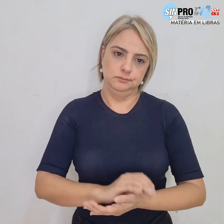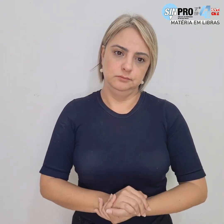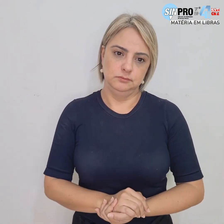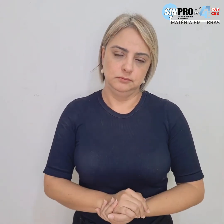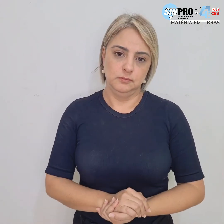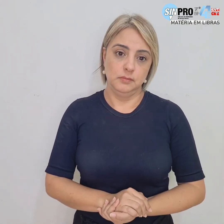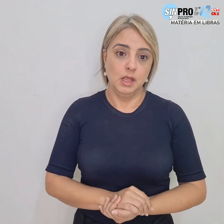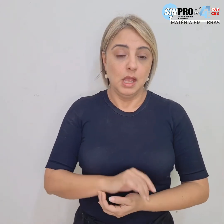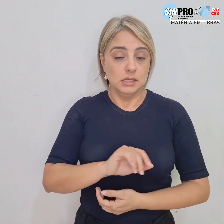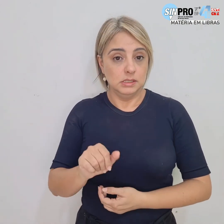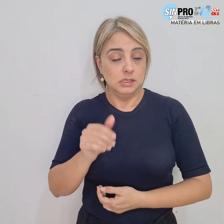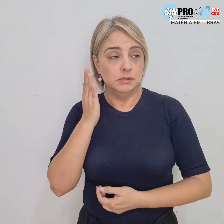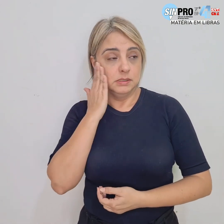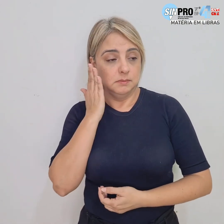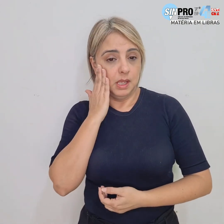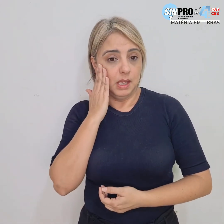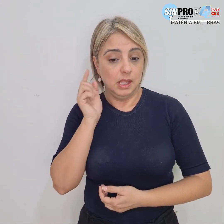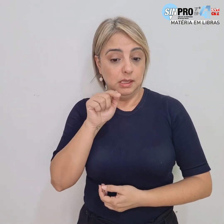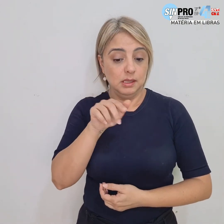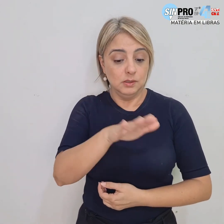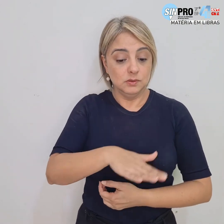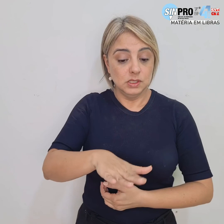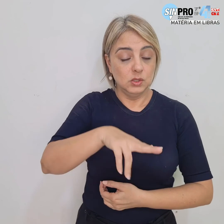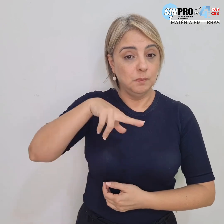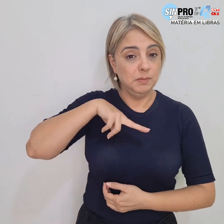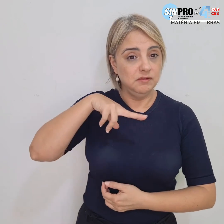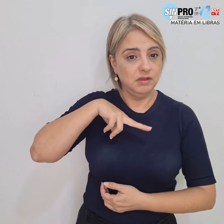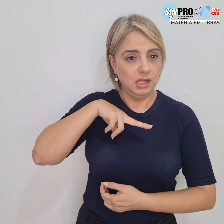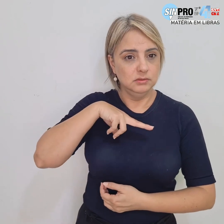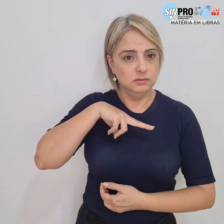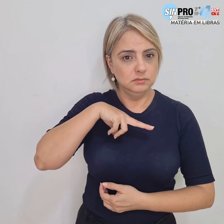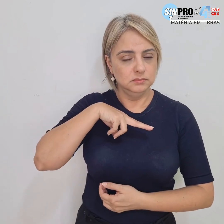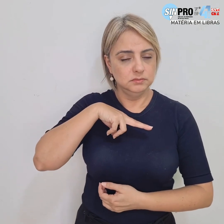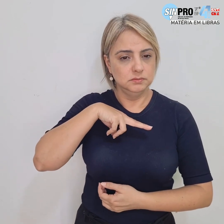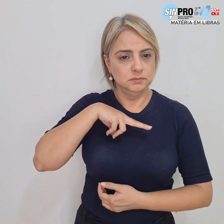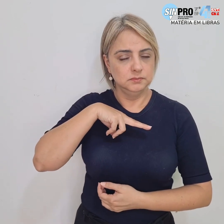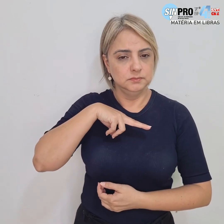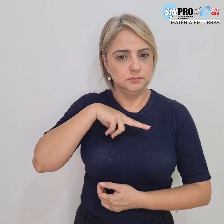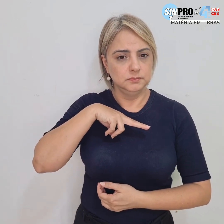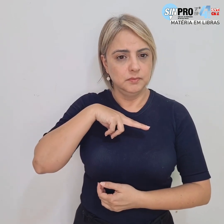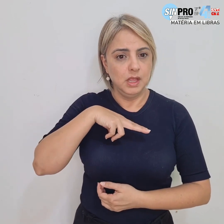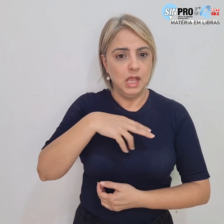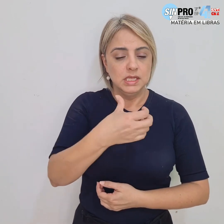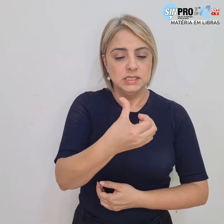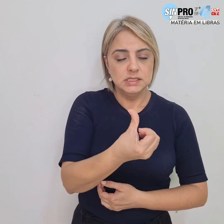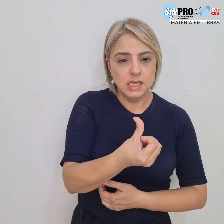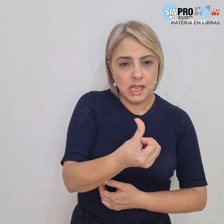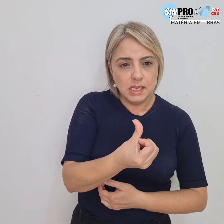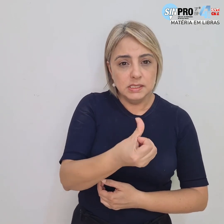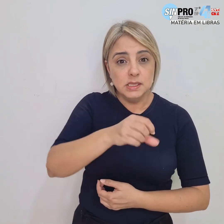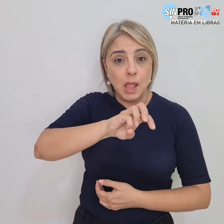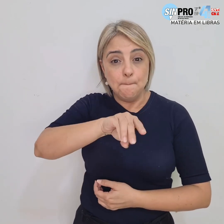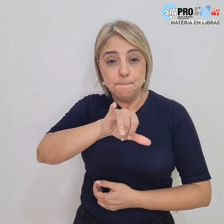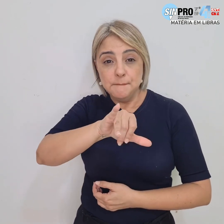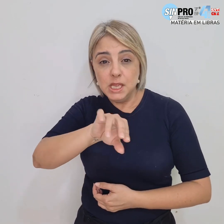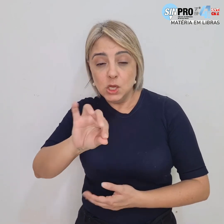Se levarmos em consideração que no setor privado eram 6 milhões de matrículas em 2018,